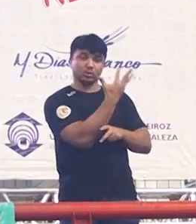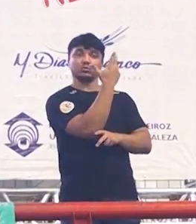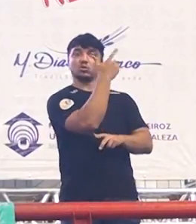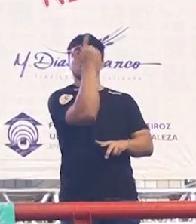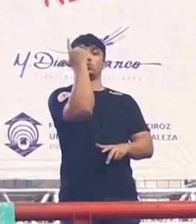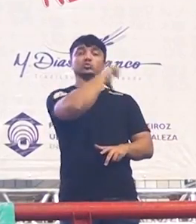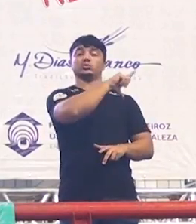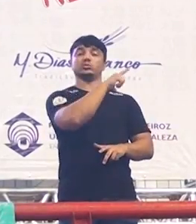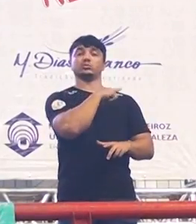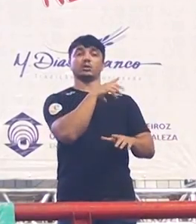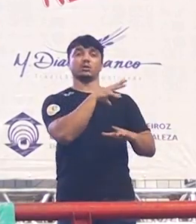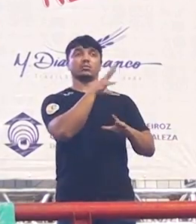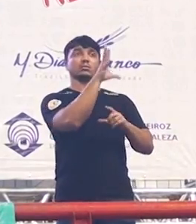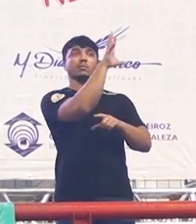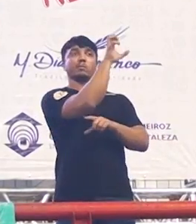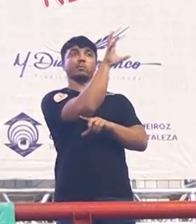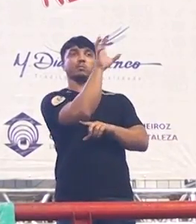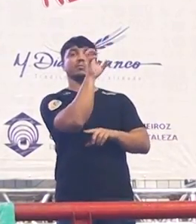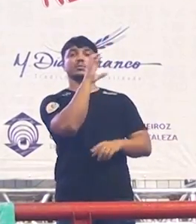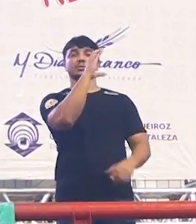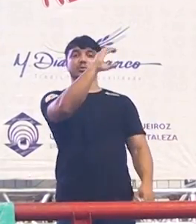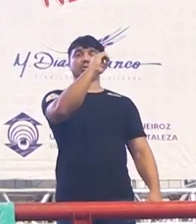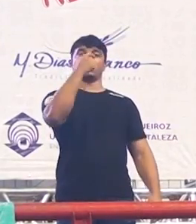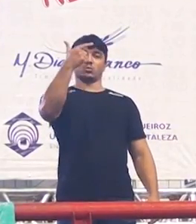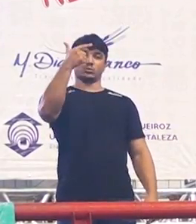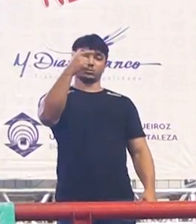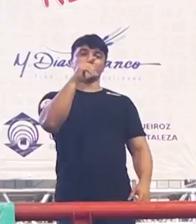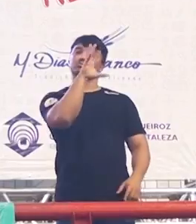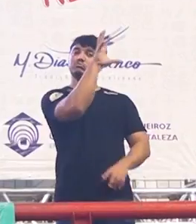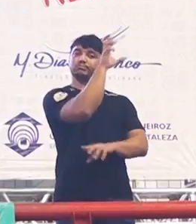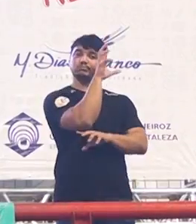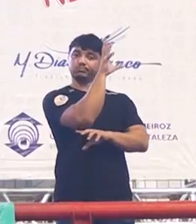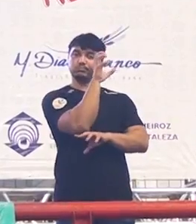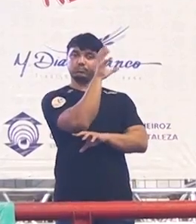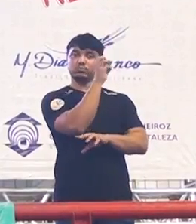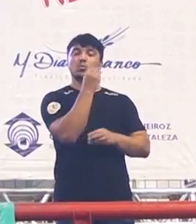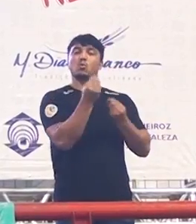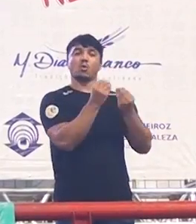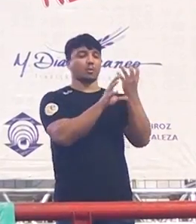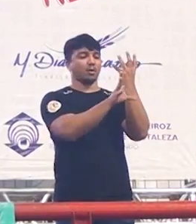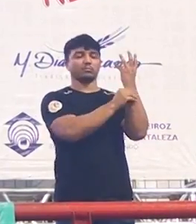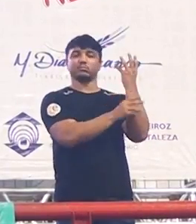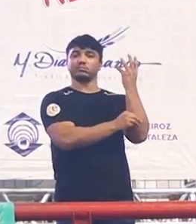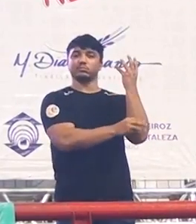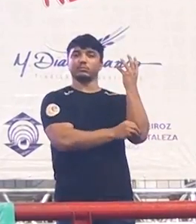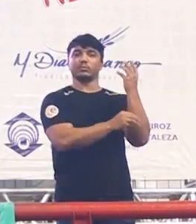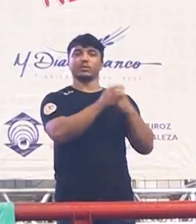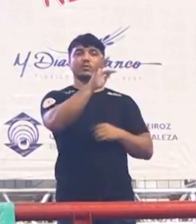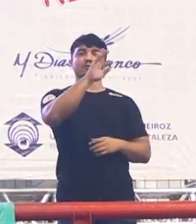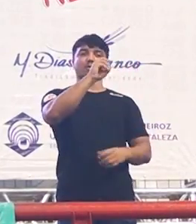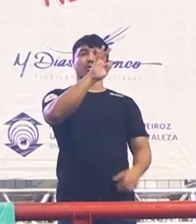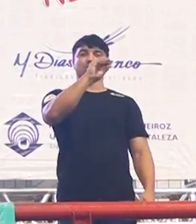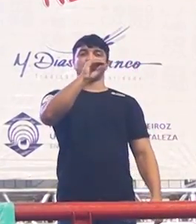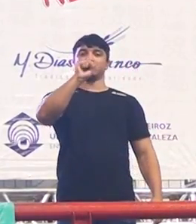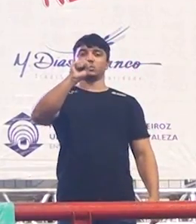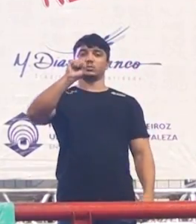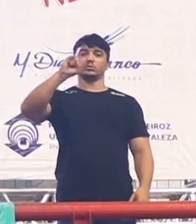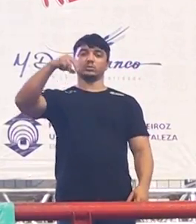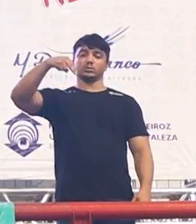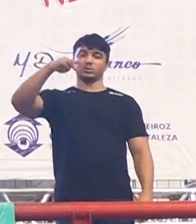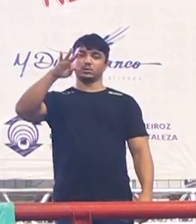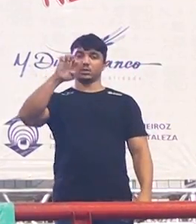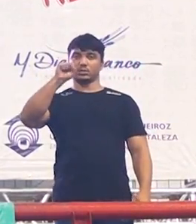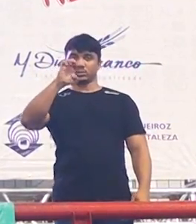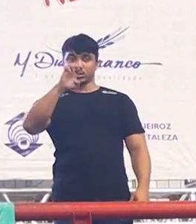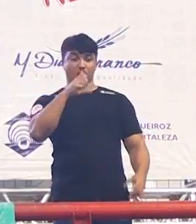cresceu, ela absorveu o gás carbônico da atmosfera, via fotossíntese. Quando o biocombustível foi produzido e